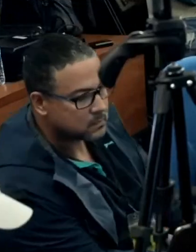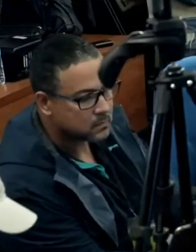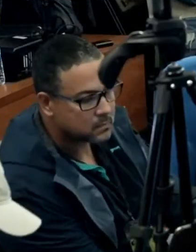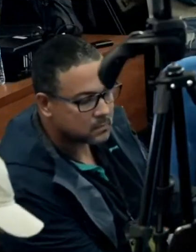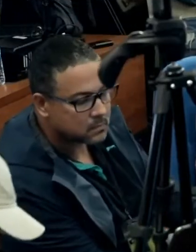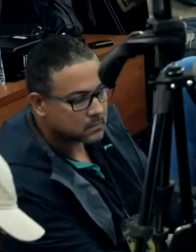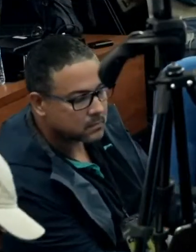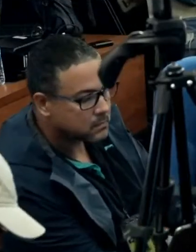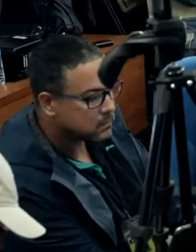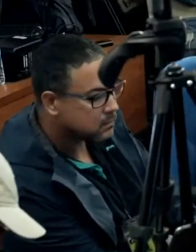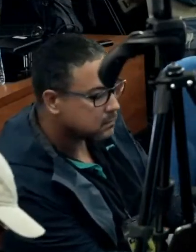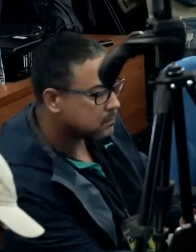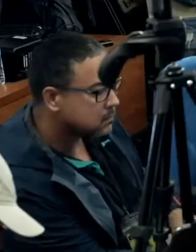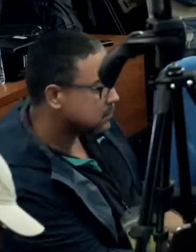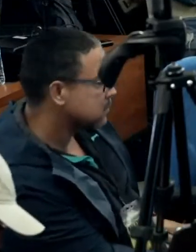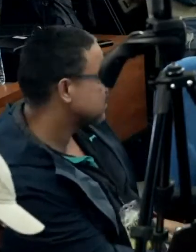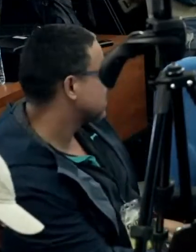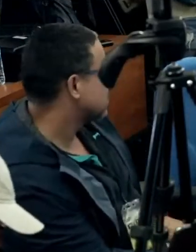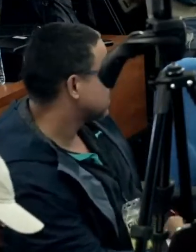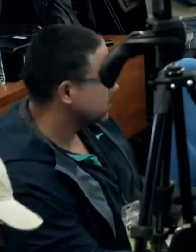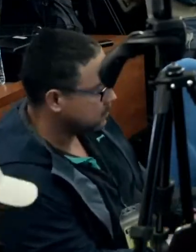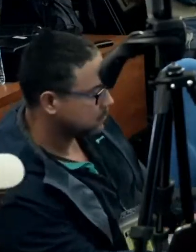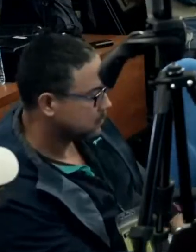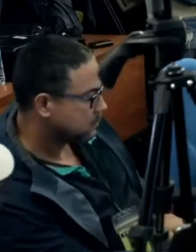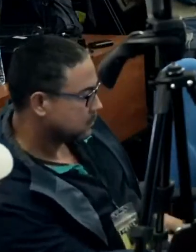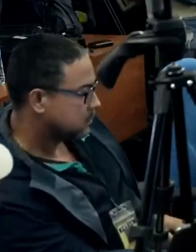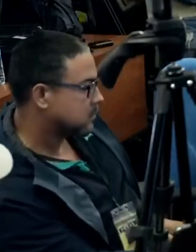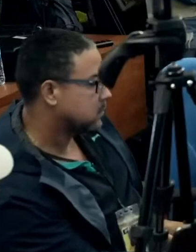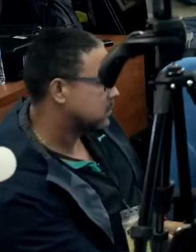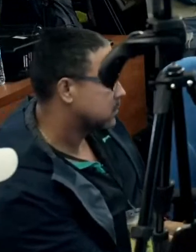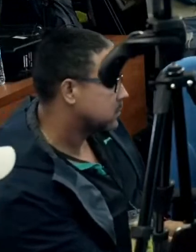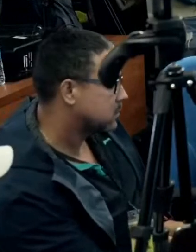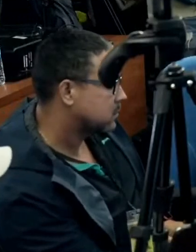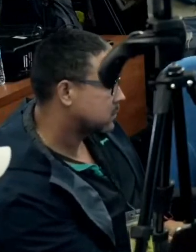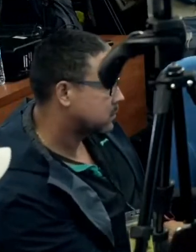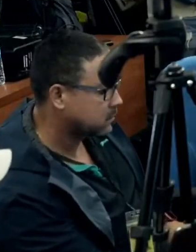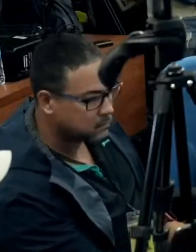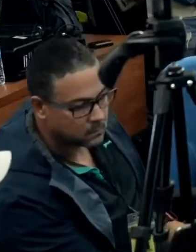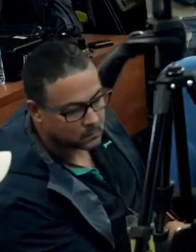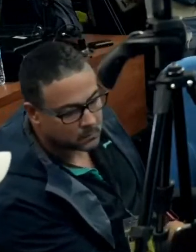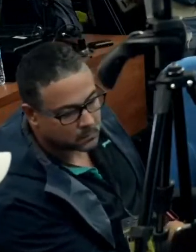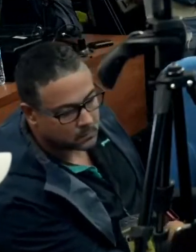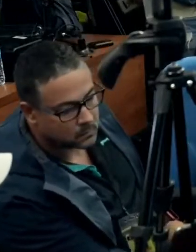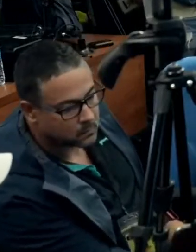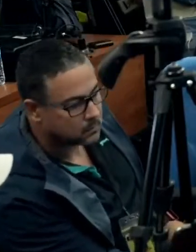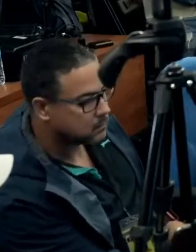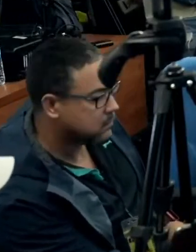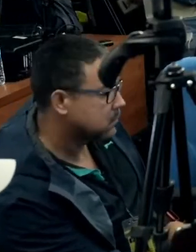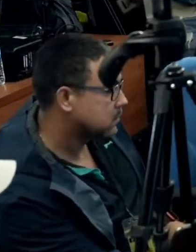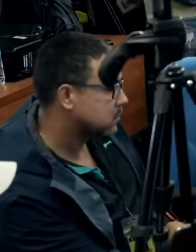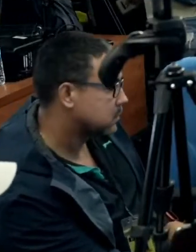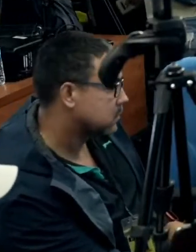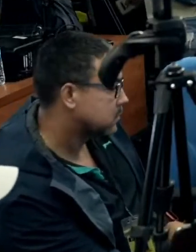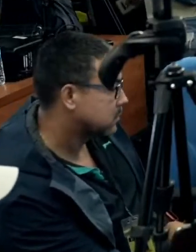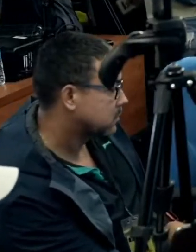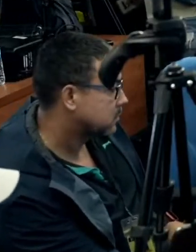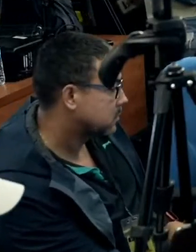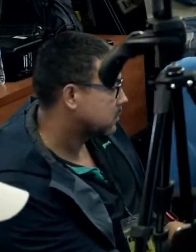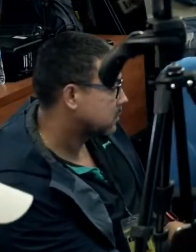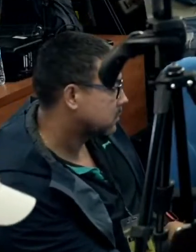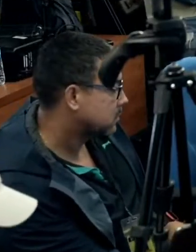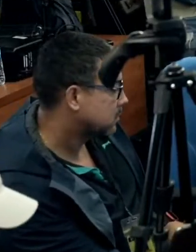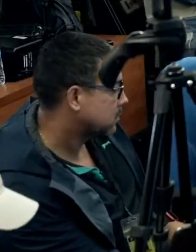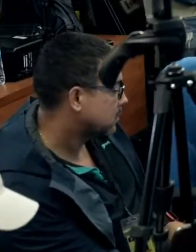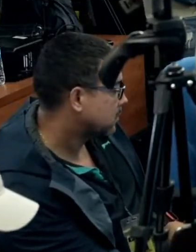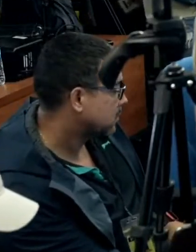Estamos de pie. Para ver si se acuerda que usted hizo una visita al municipio de Comerío con relación al problema que había, que el